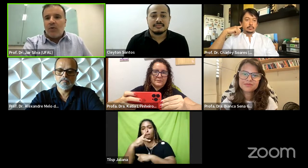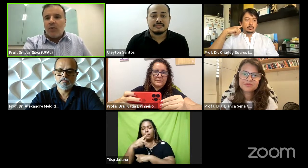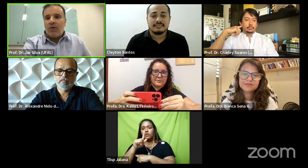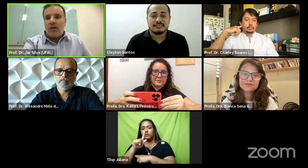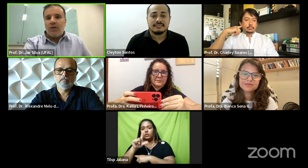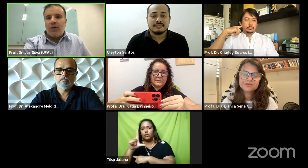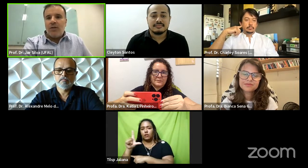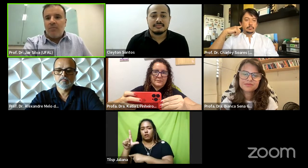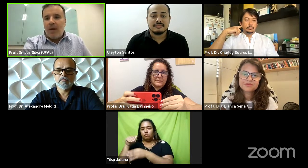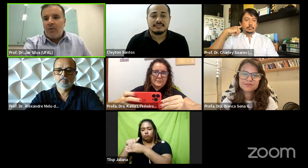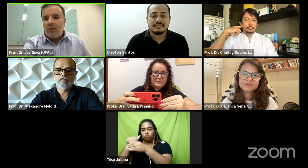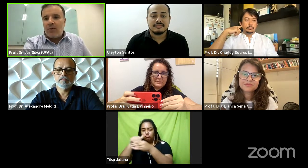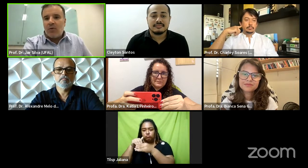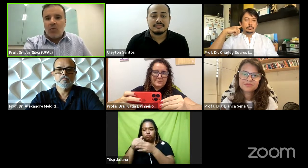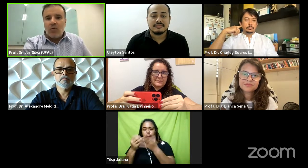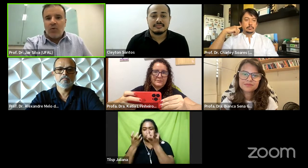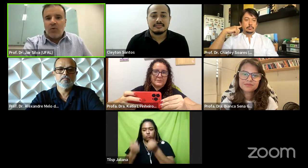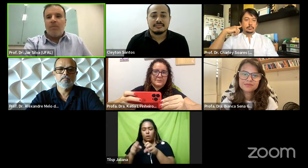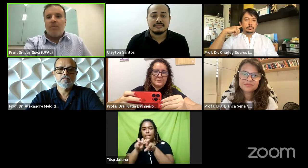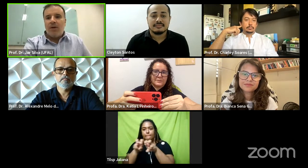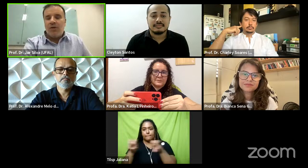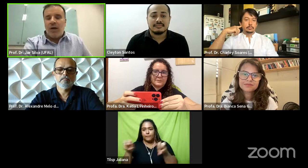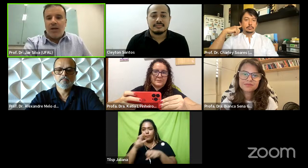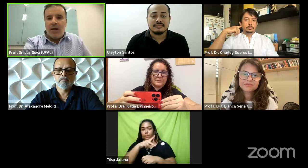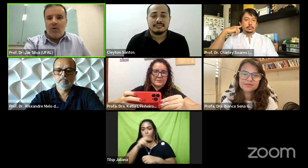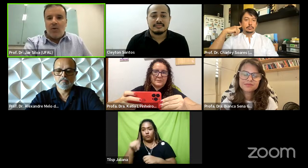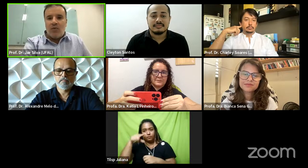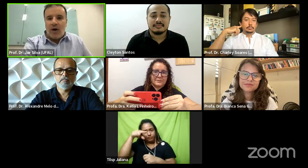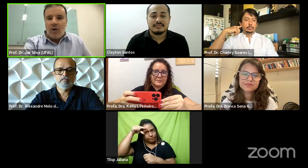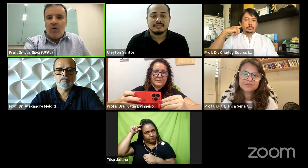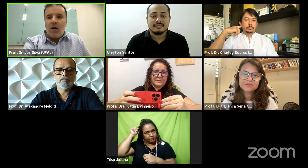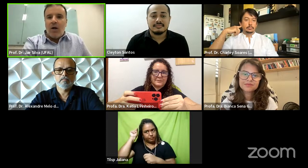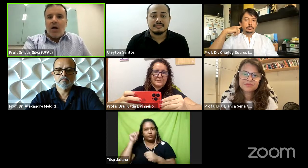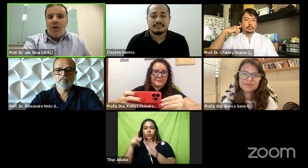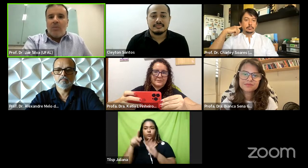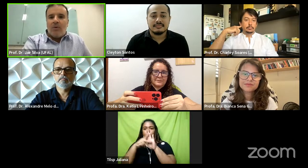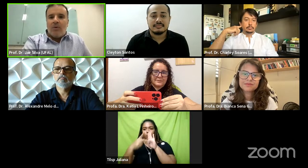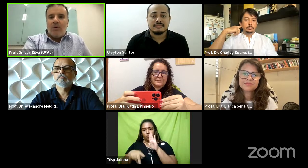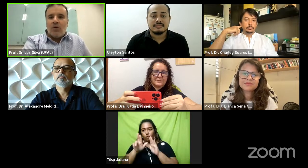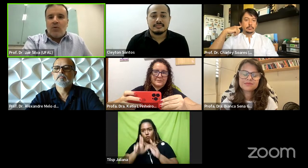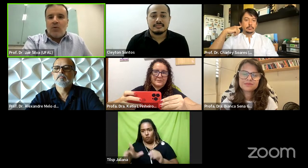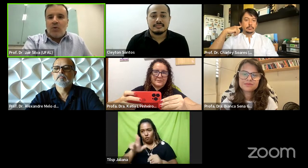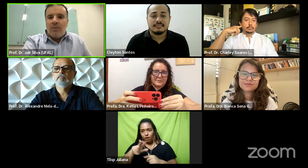os professores Alexandre Melo de Souza, PPGLL